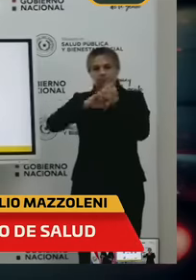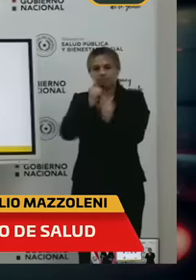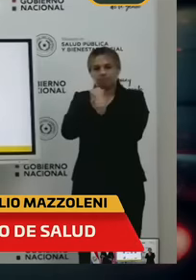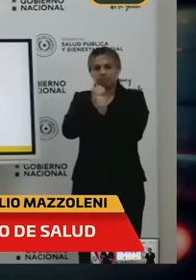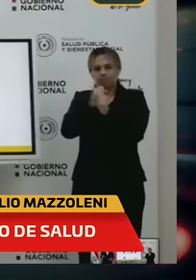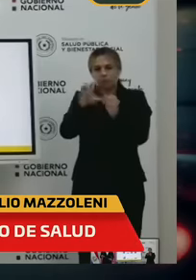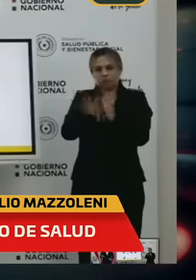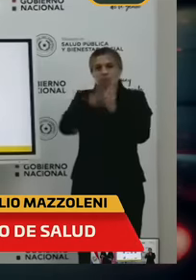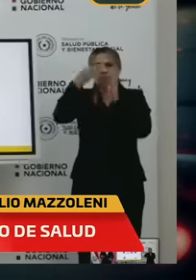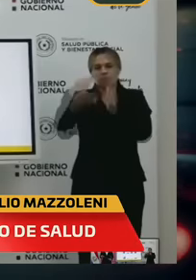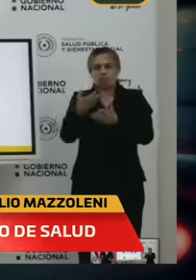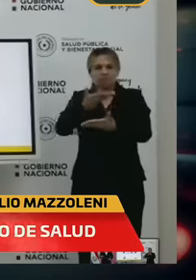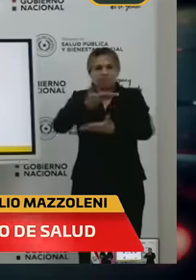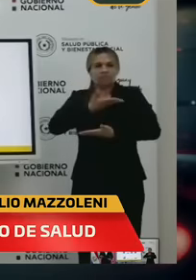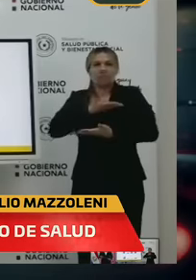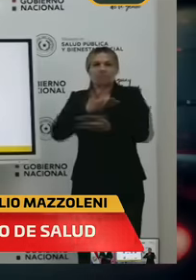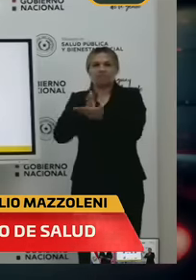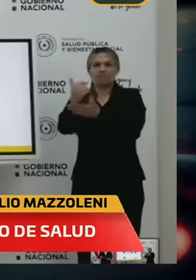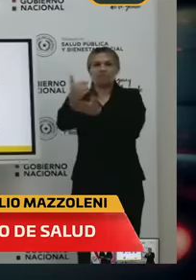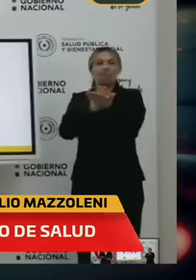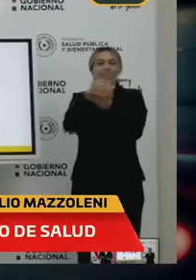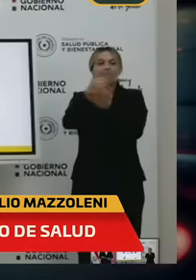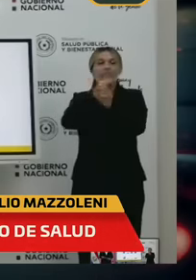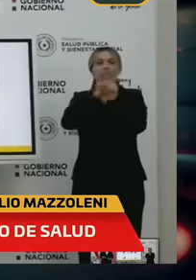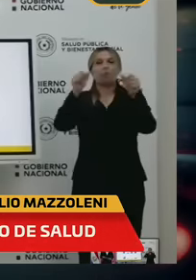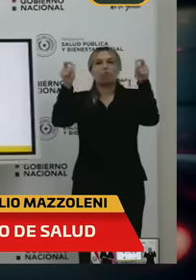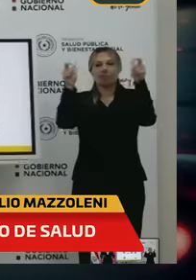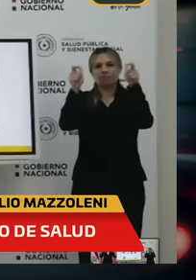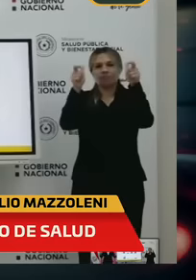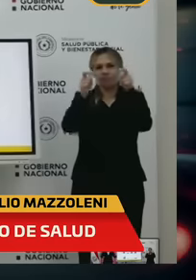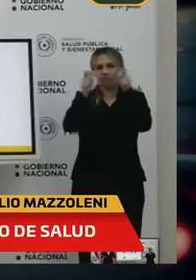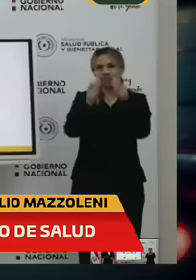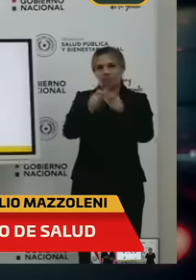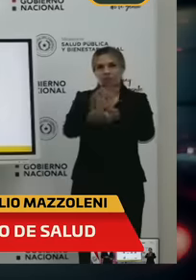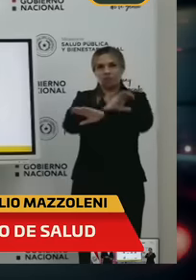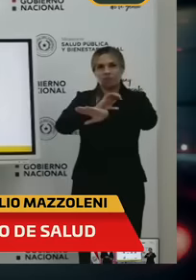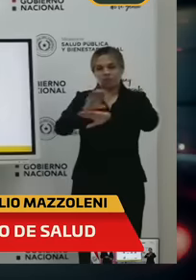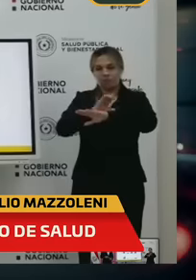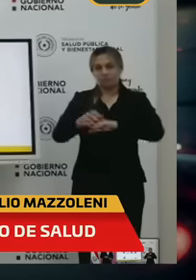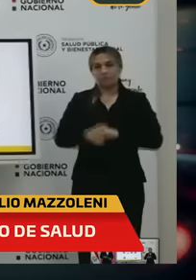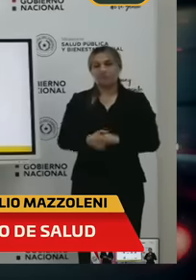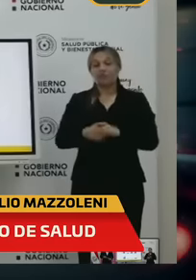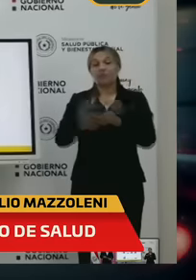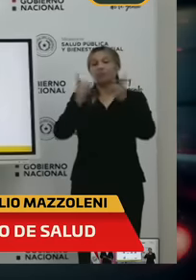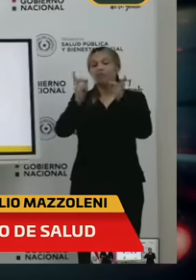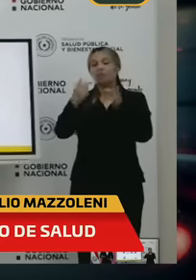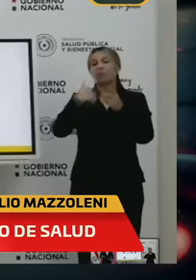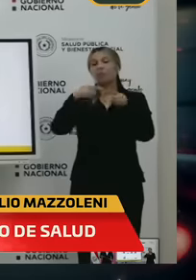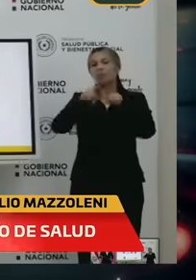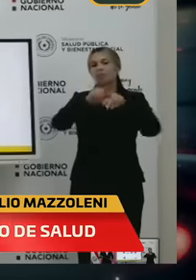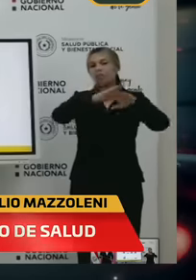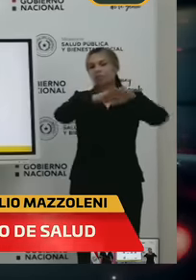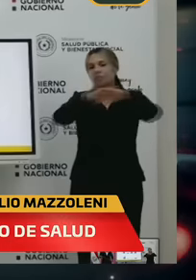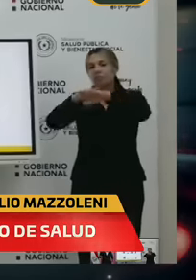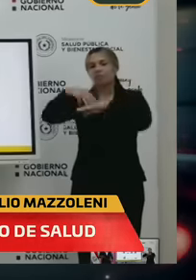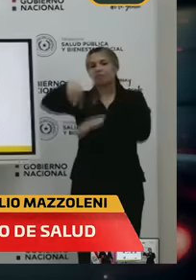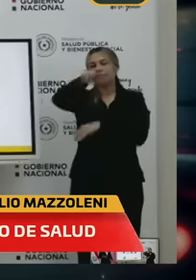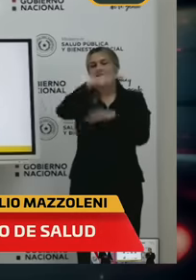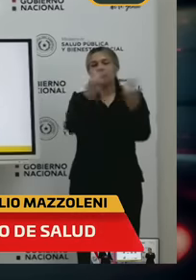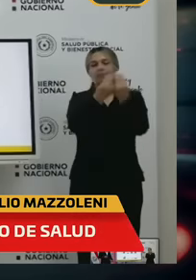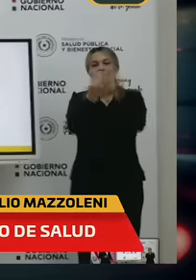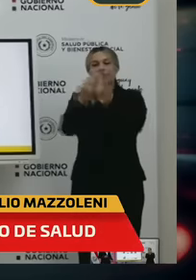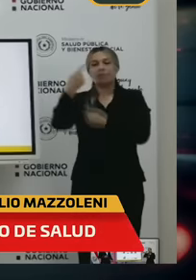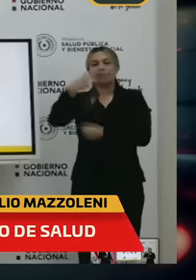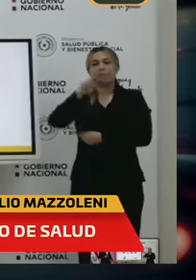estrecho en términos de colaboración para poder minimizar la propagación. Y hacemos un llamado muy particular a los ciudadanos de